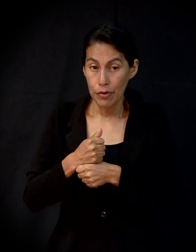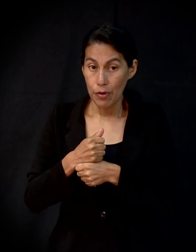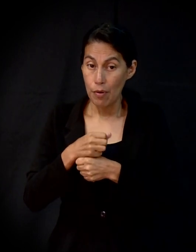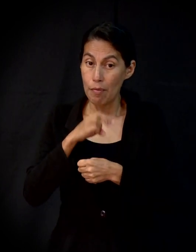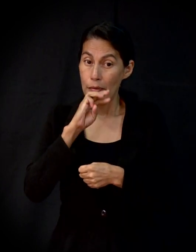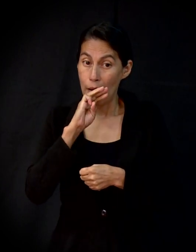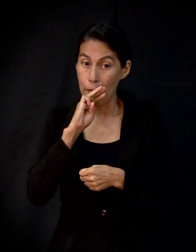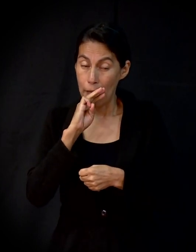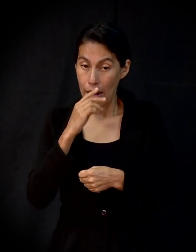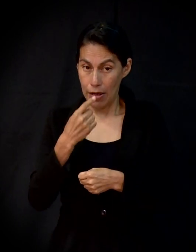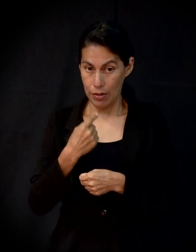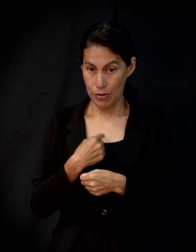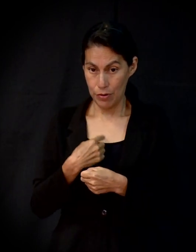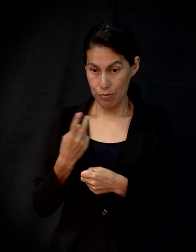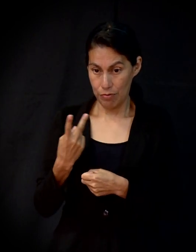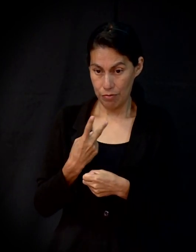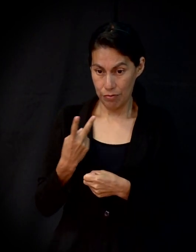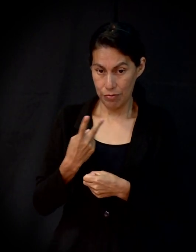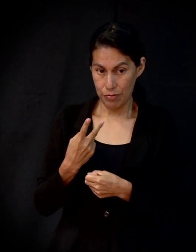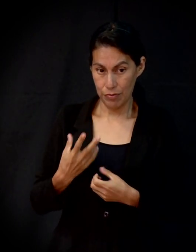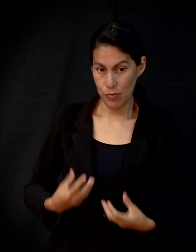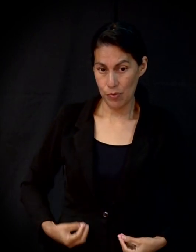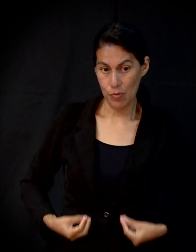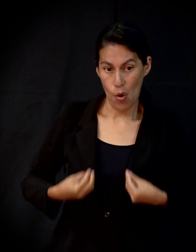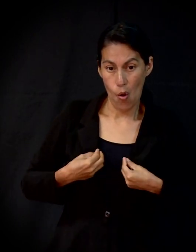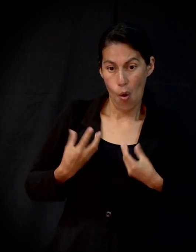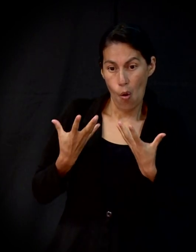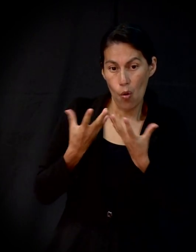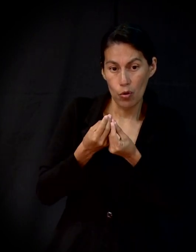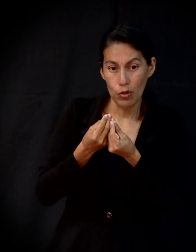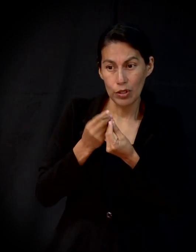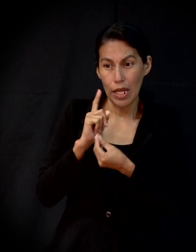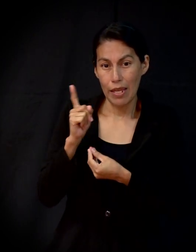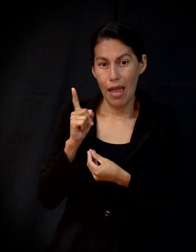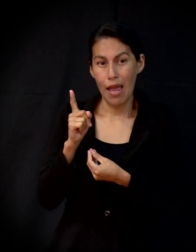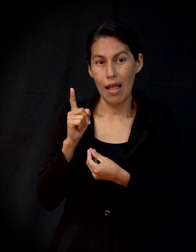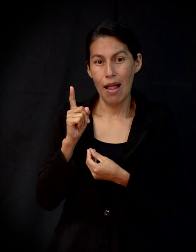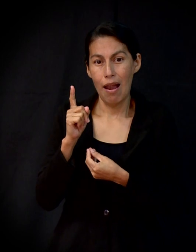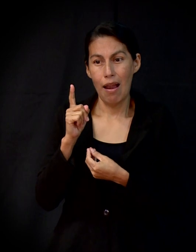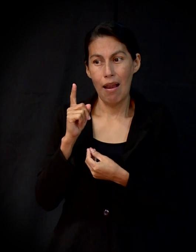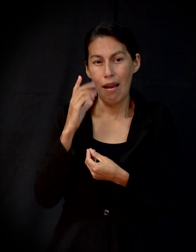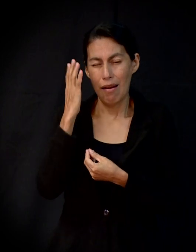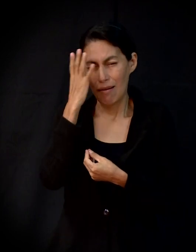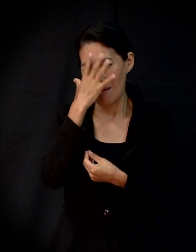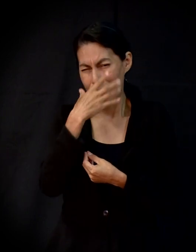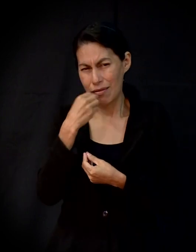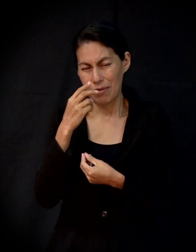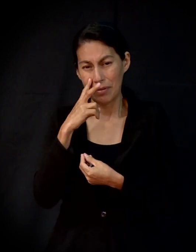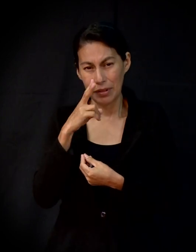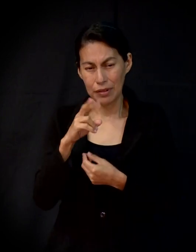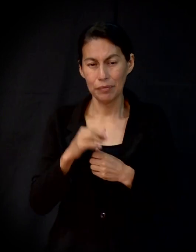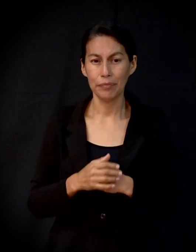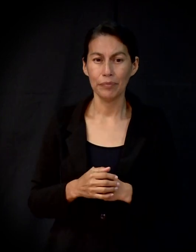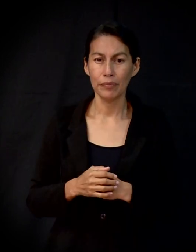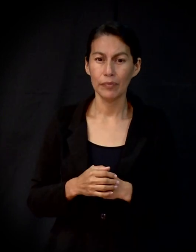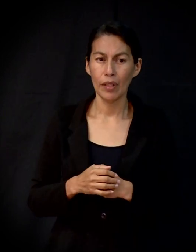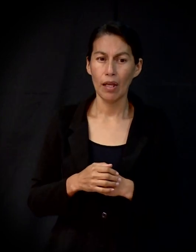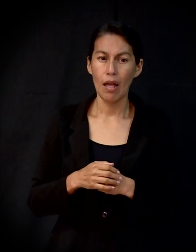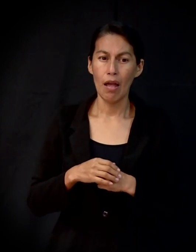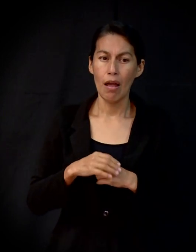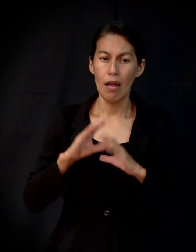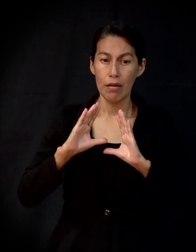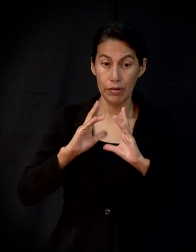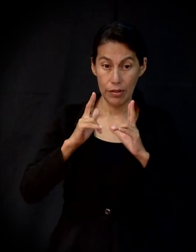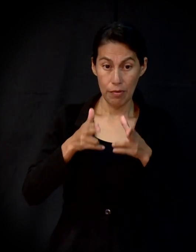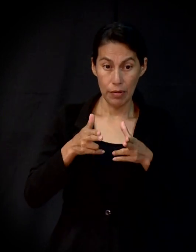mi papá y yo vivíamos allá con mi abuelita y mi casa. Ahí era muy bonito. ¿Usted conoce la